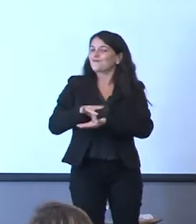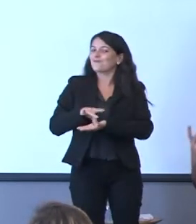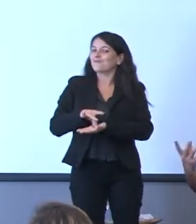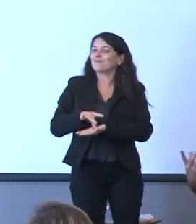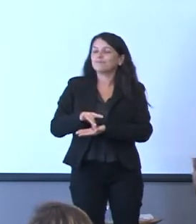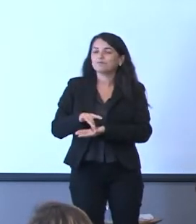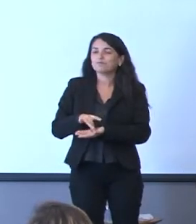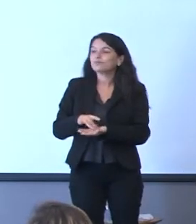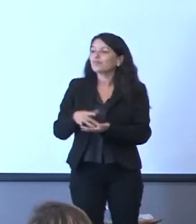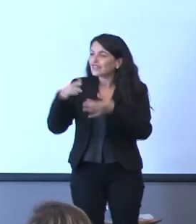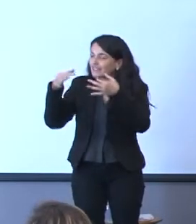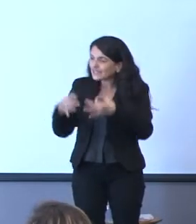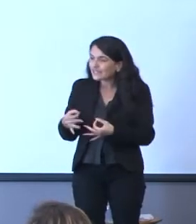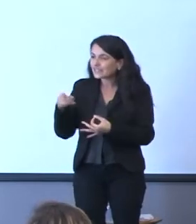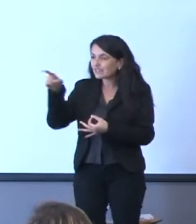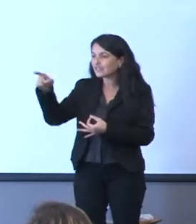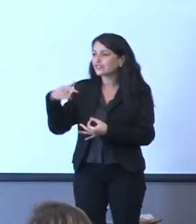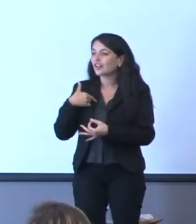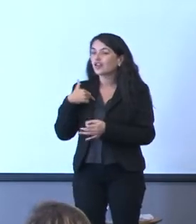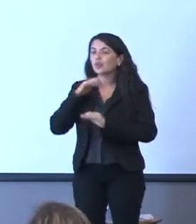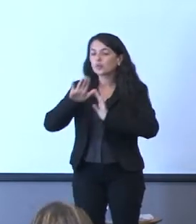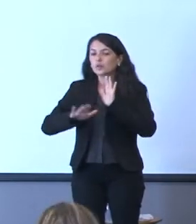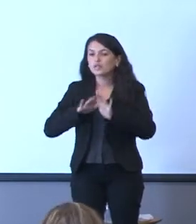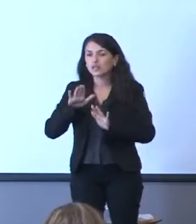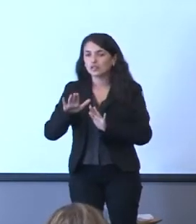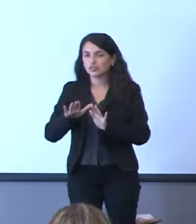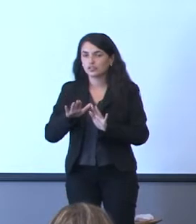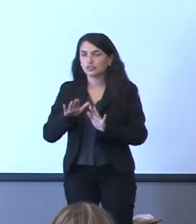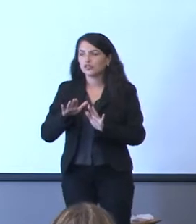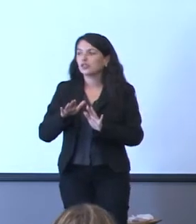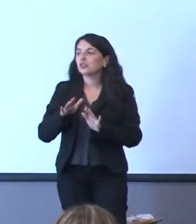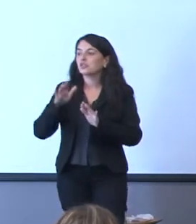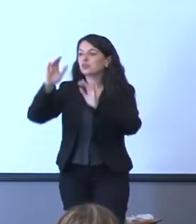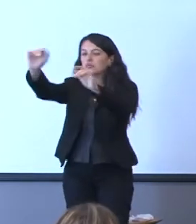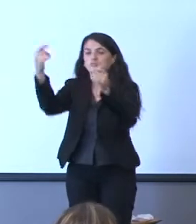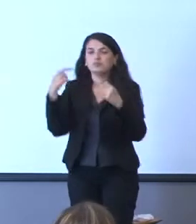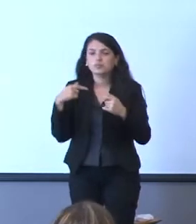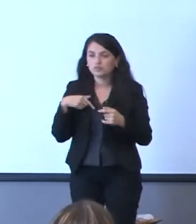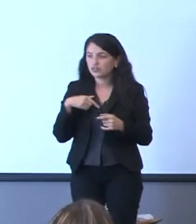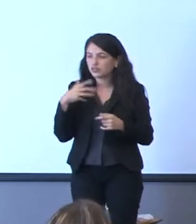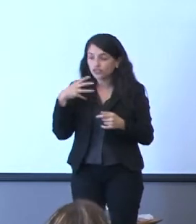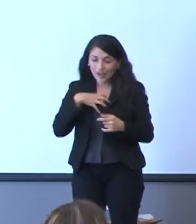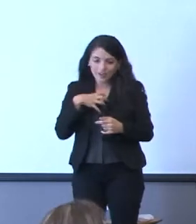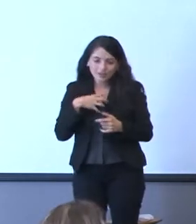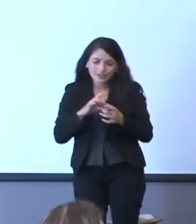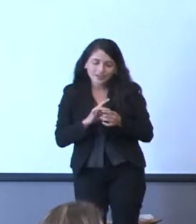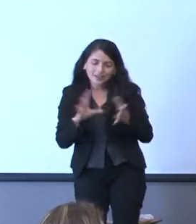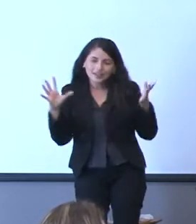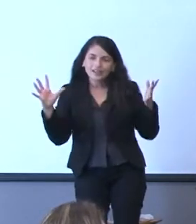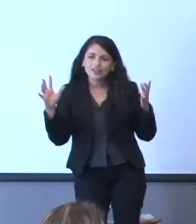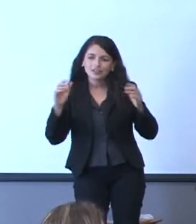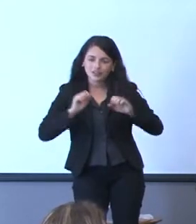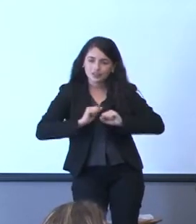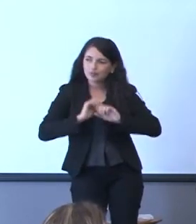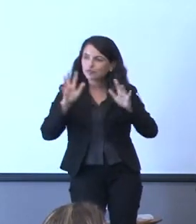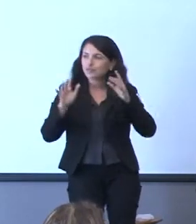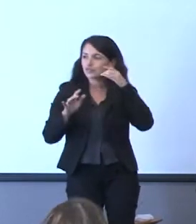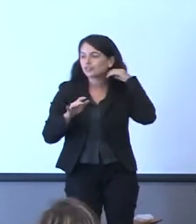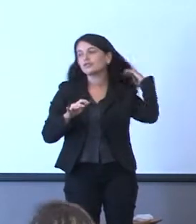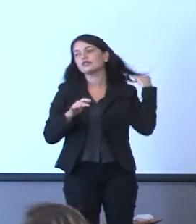que eu tenho certeza que a senhora tem o cuidado de falar isso aqui está feio, isso aqui não. Não, é a forma que ela tem de se expressar,